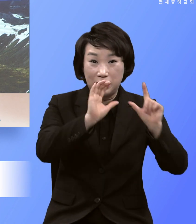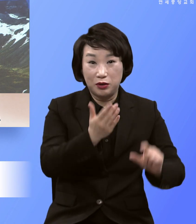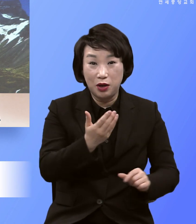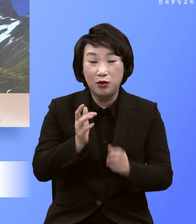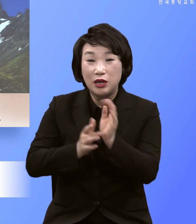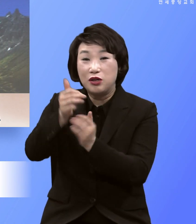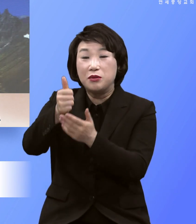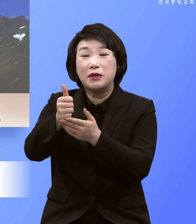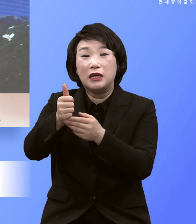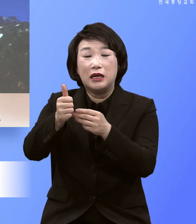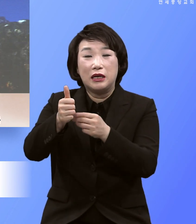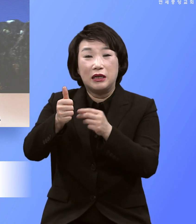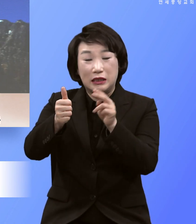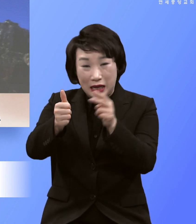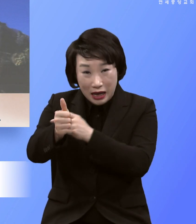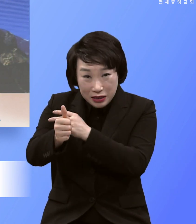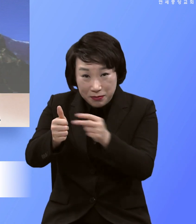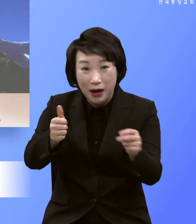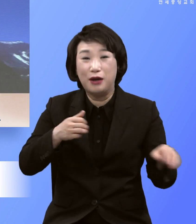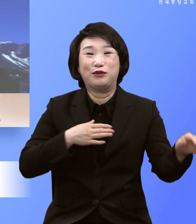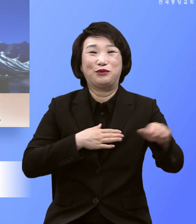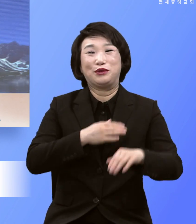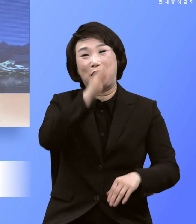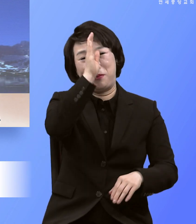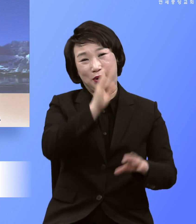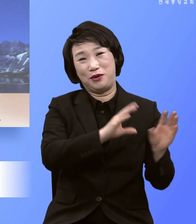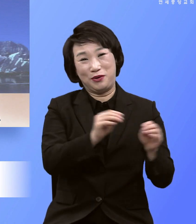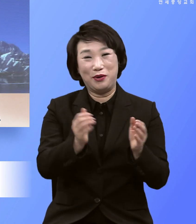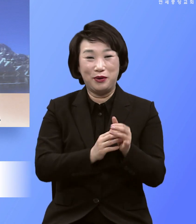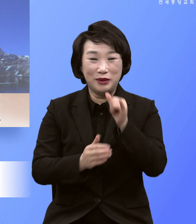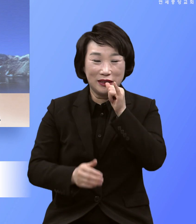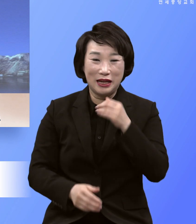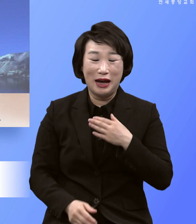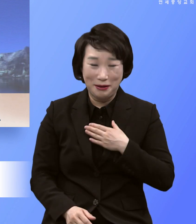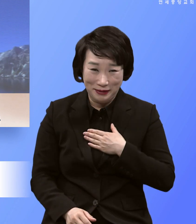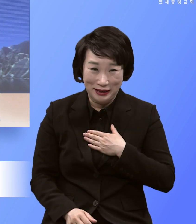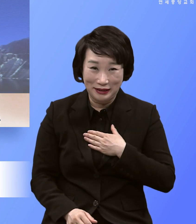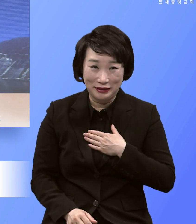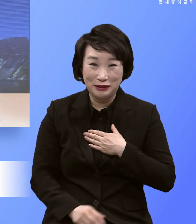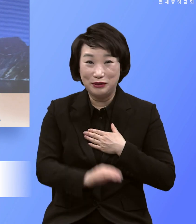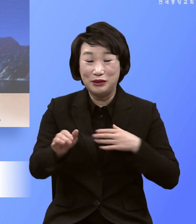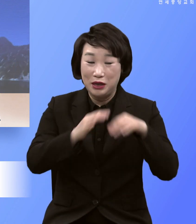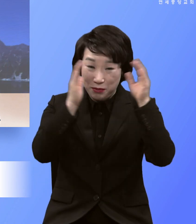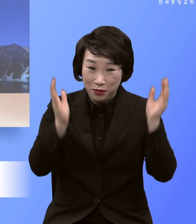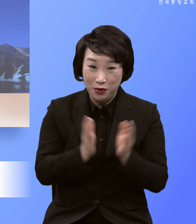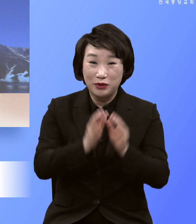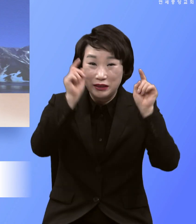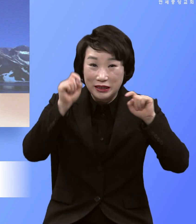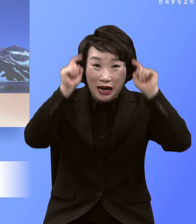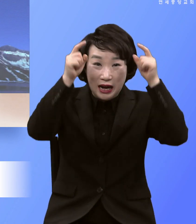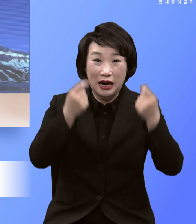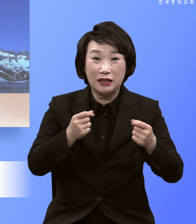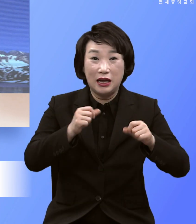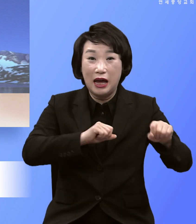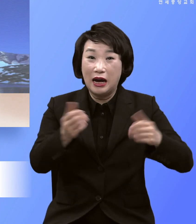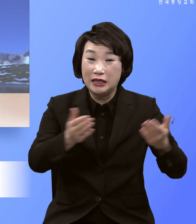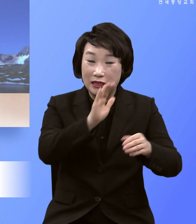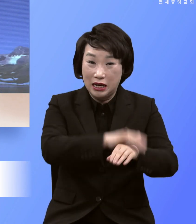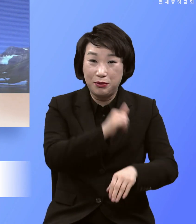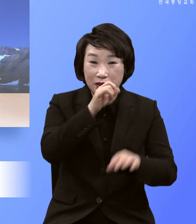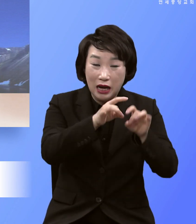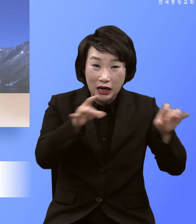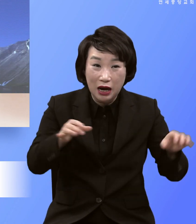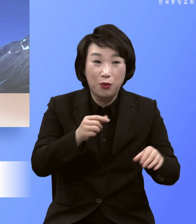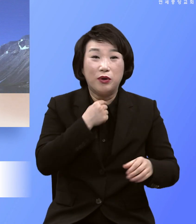누리고 그가 채찍에 맞음으로 우리가 나음을 입었도다. 우리는 다양 같아서